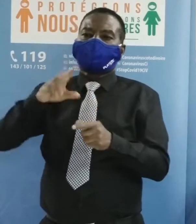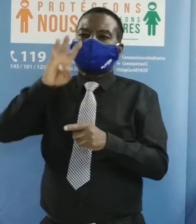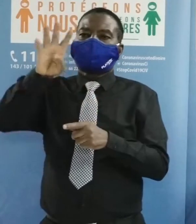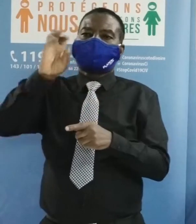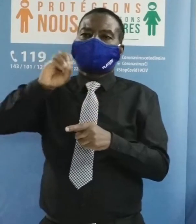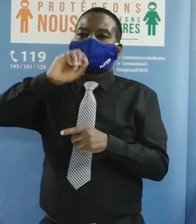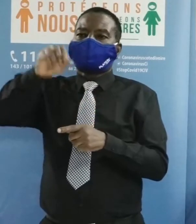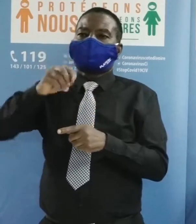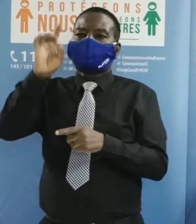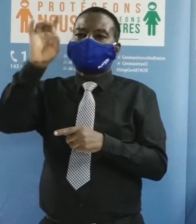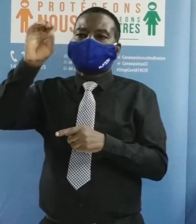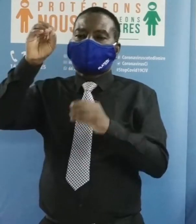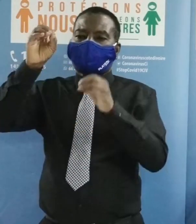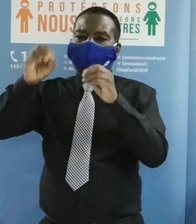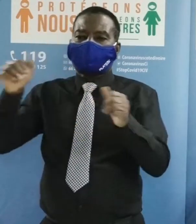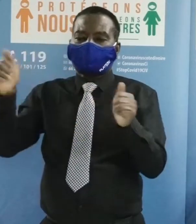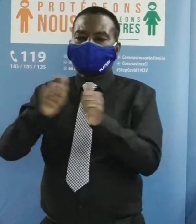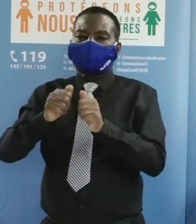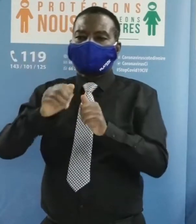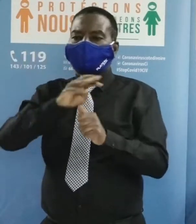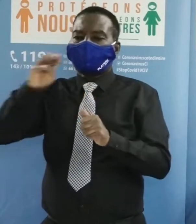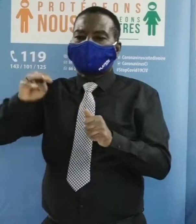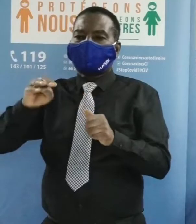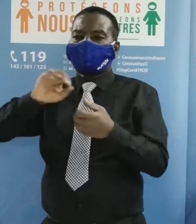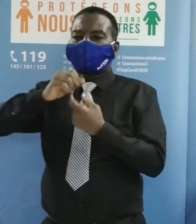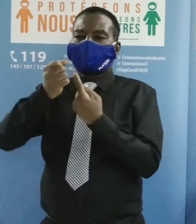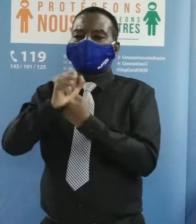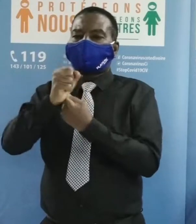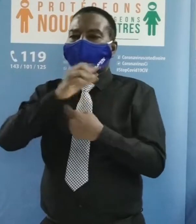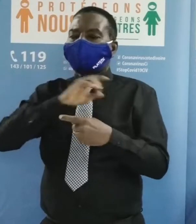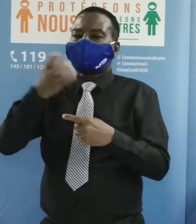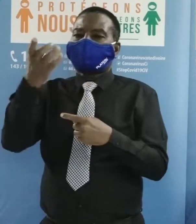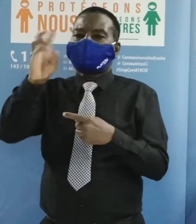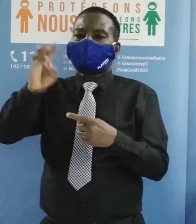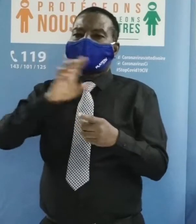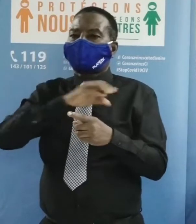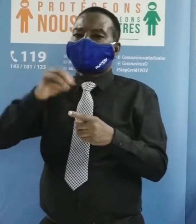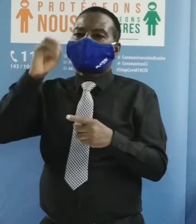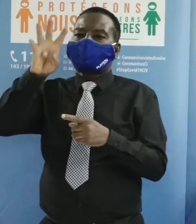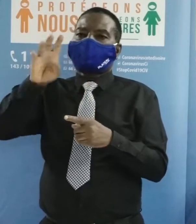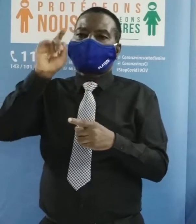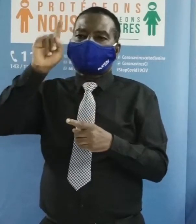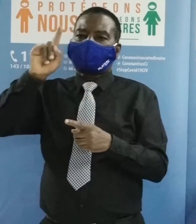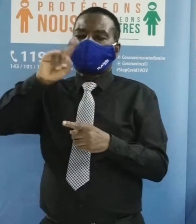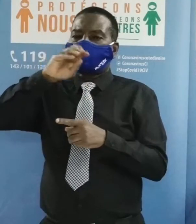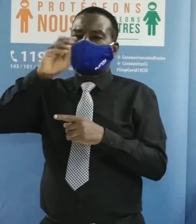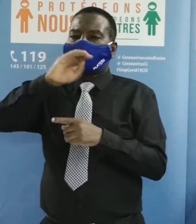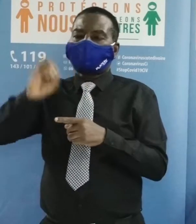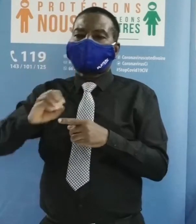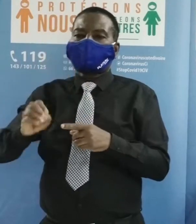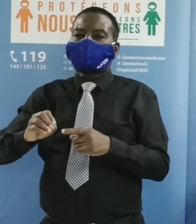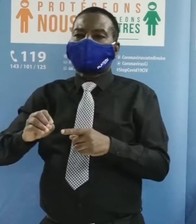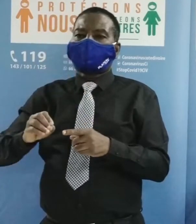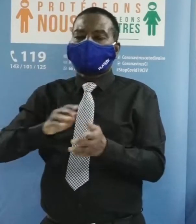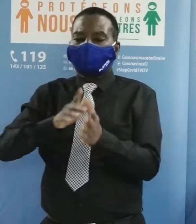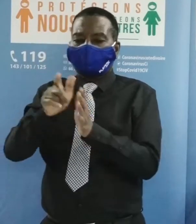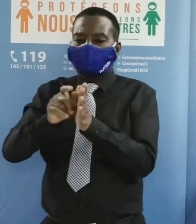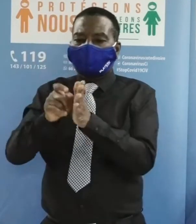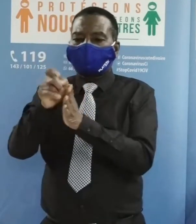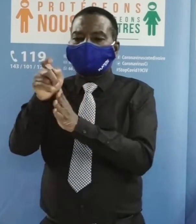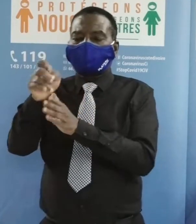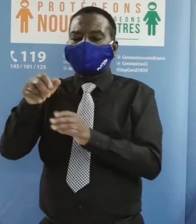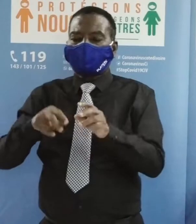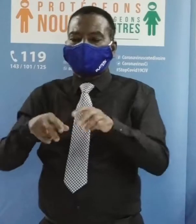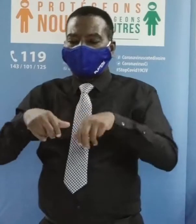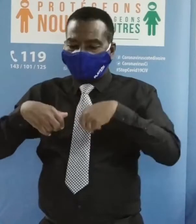des cas avec une moyenne située en 16es 41% le virus continue donc de circuler activement